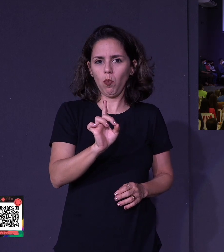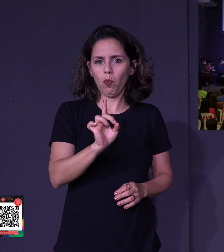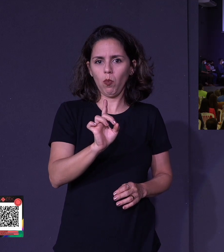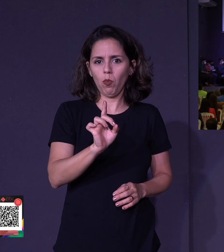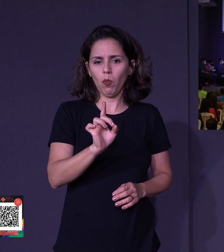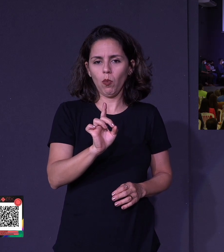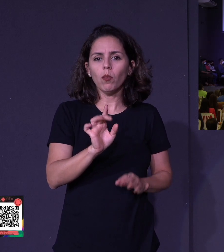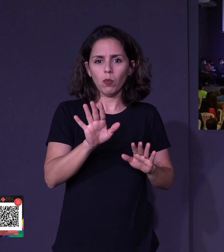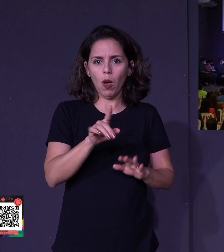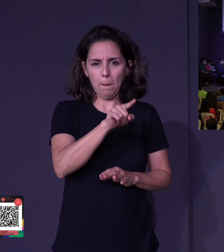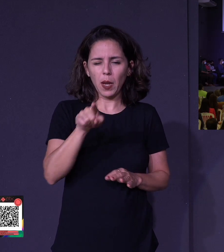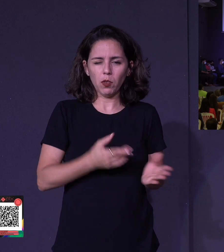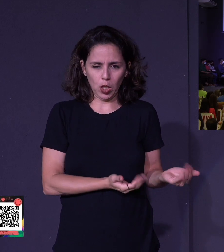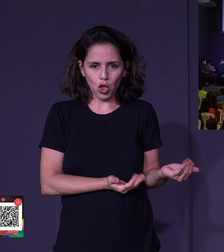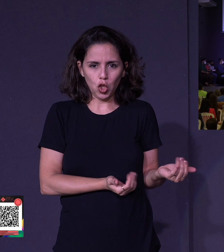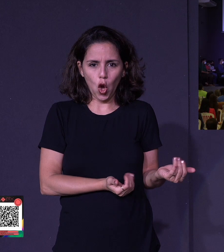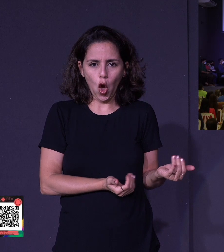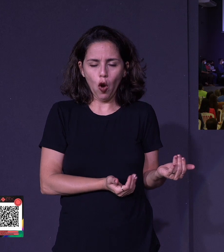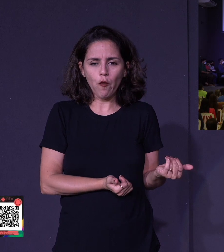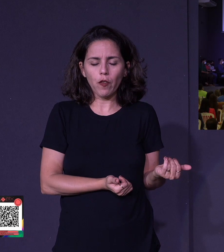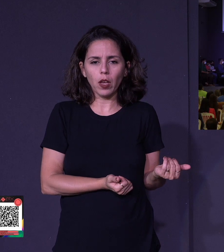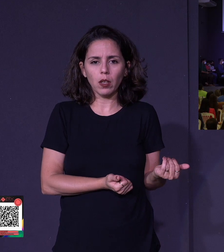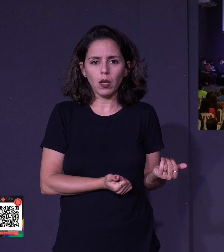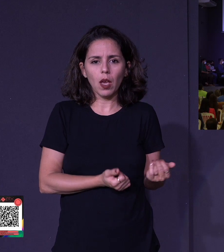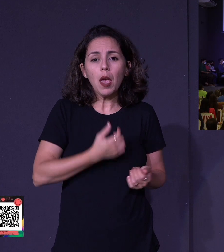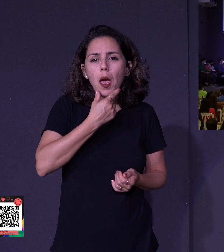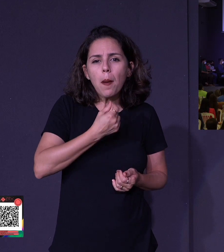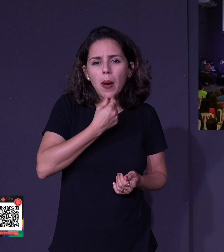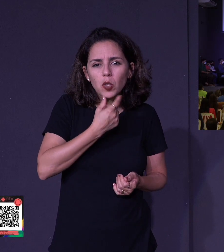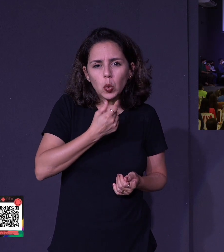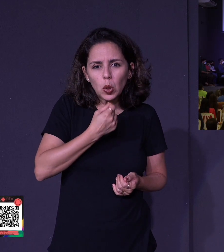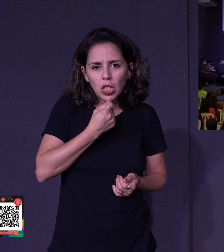E para a galera jovem, ser masculino não significa ser galinha.